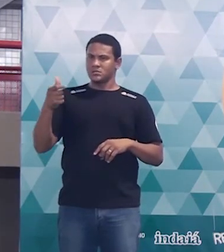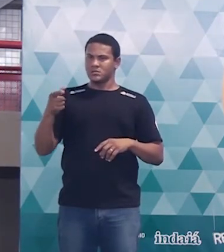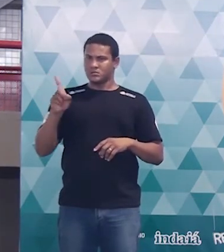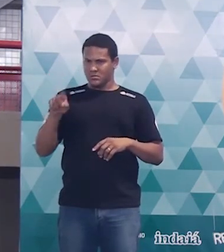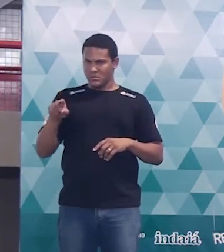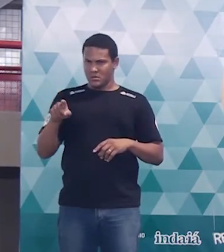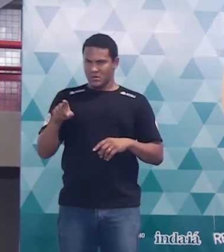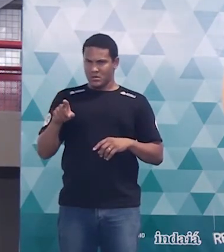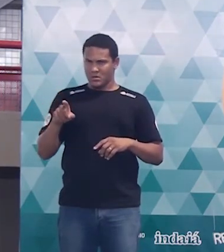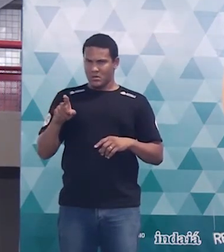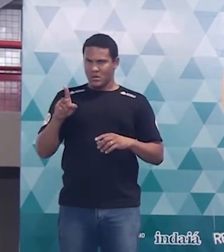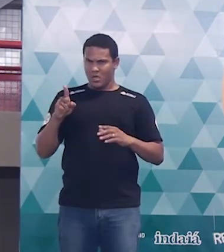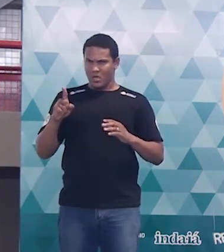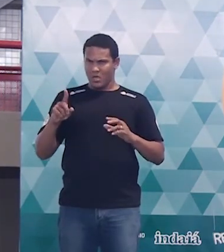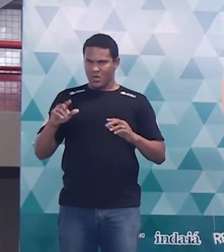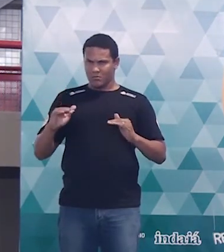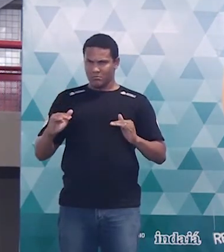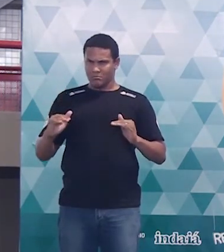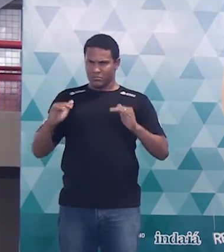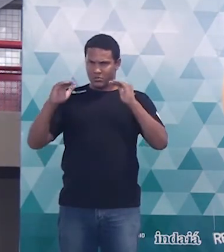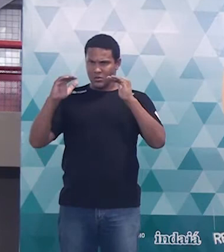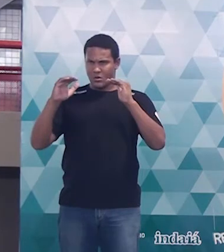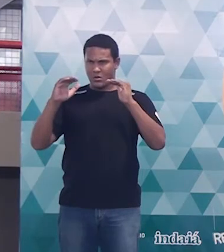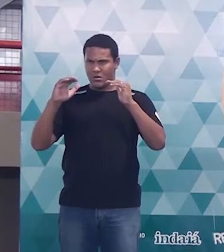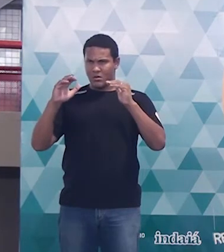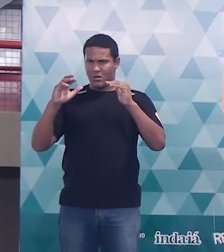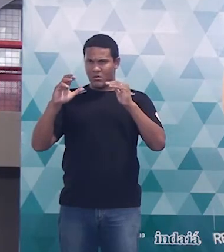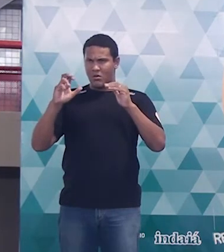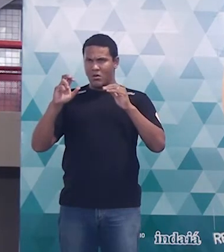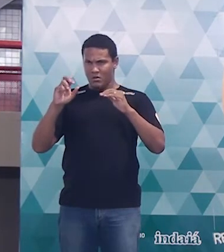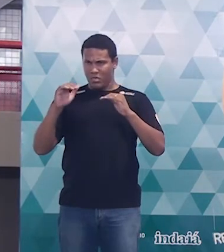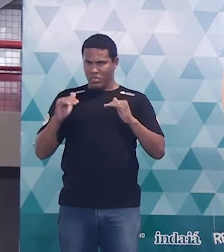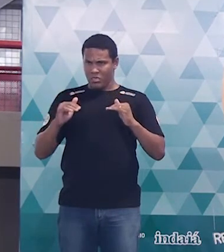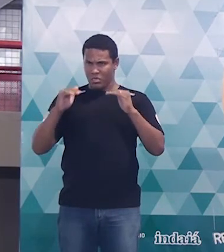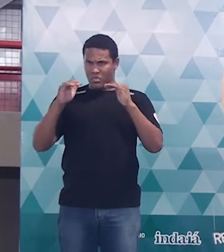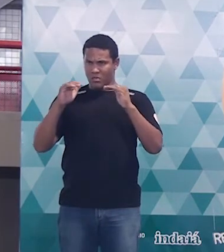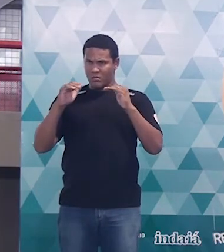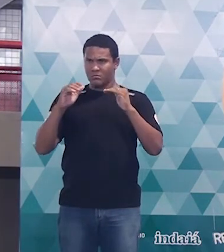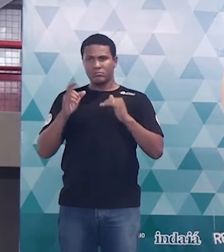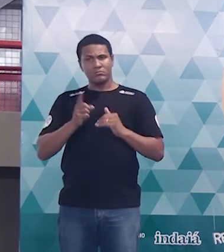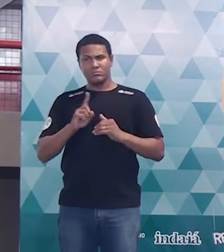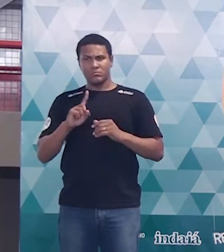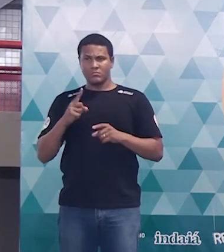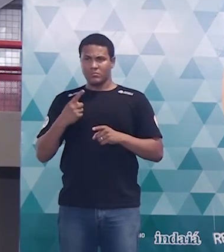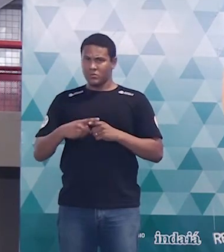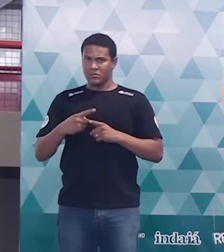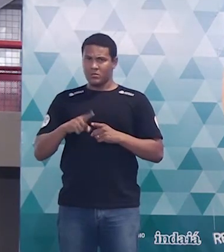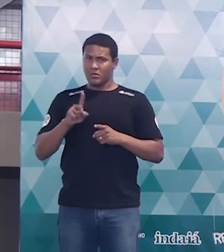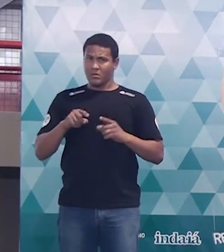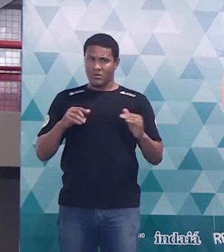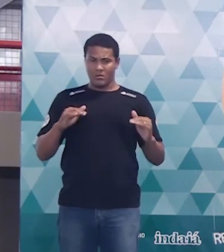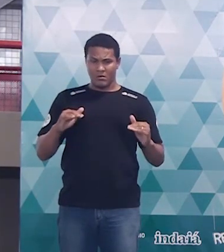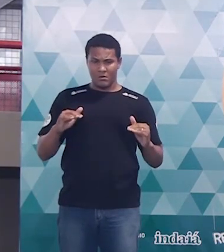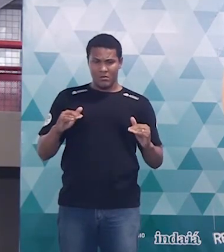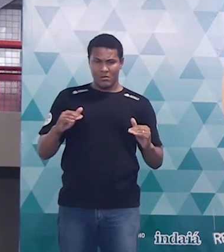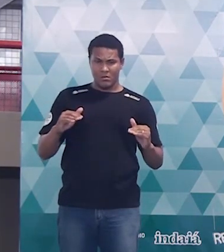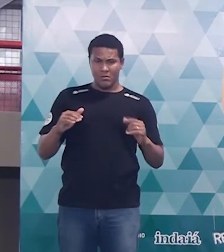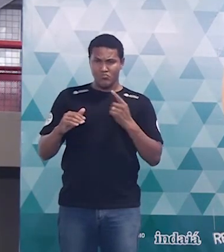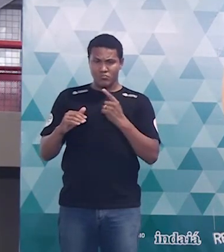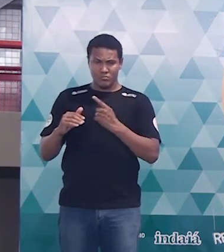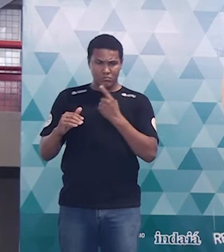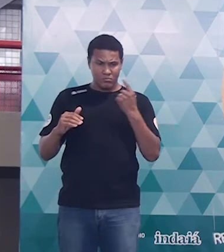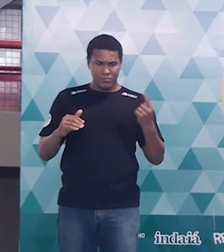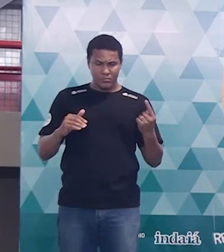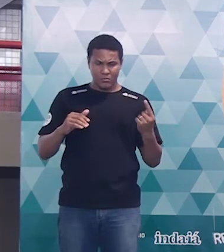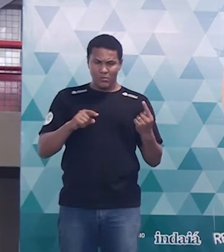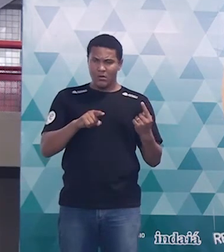pergunto aí, são diretamente proporcionais? Não, porque o cachorro aumentou mais 1,